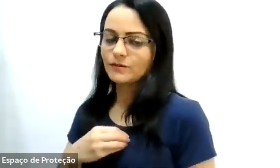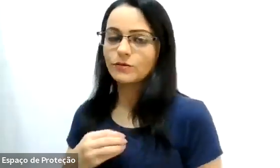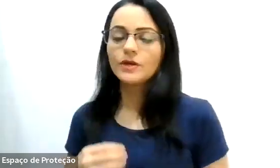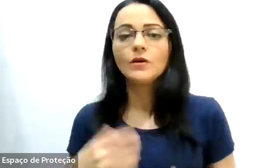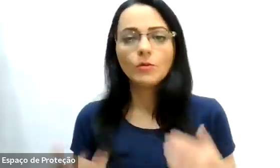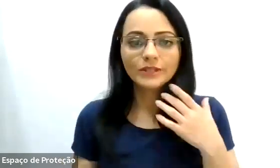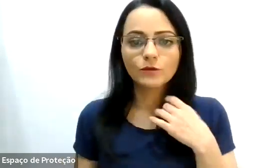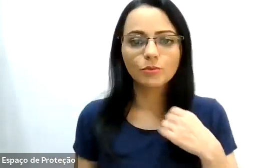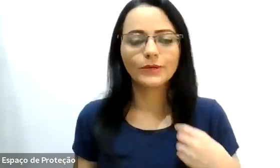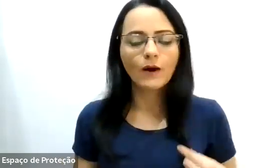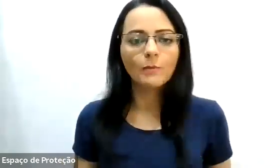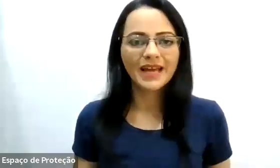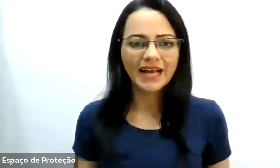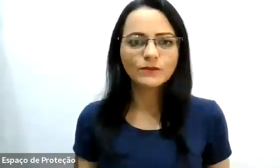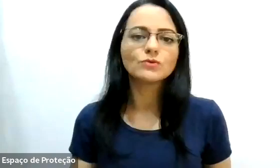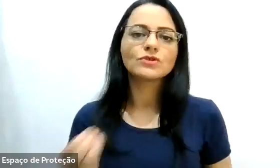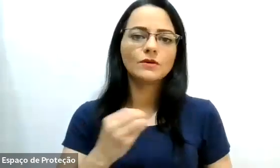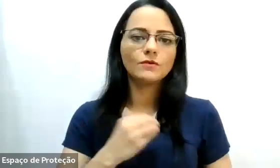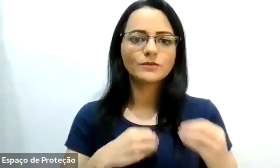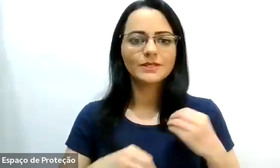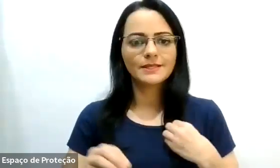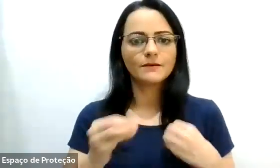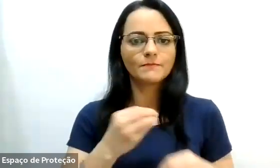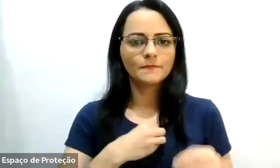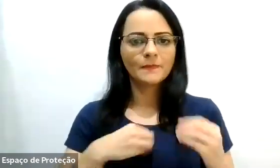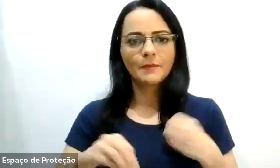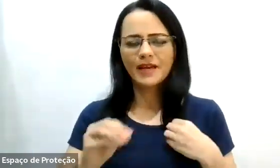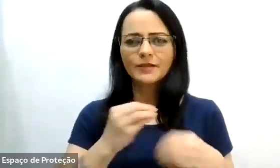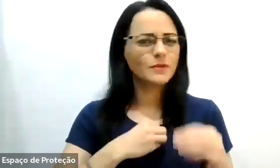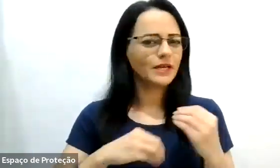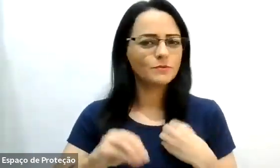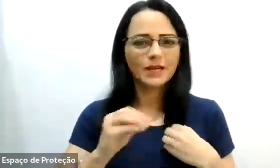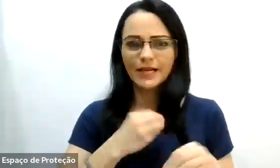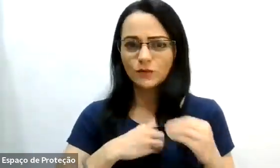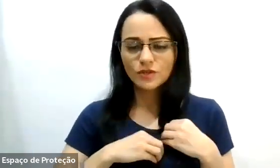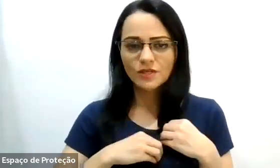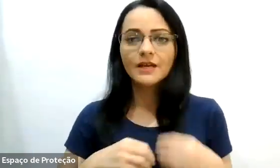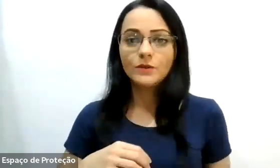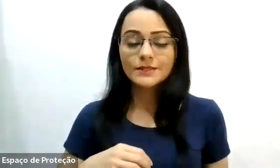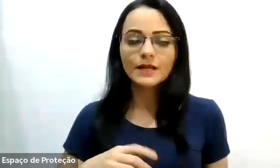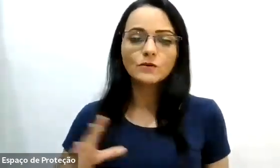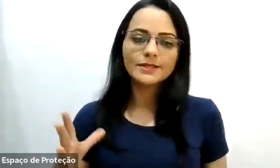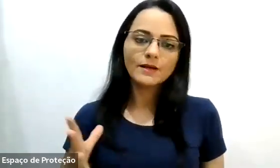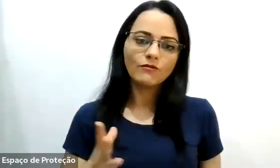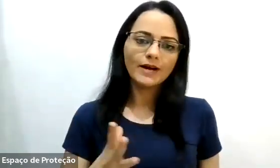pecado. Como tá no plural, pecados, eu faço assim, pecados, pecados, pecados, e o sinal de